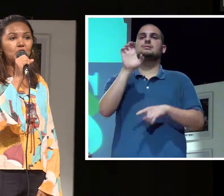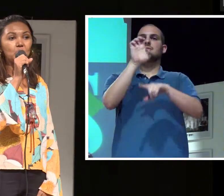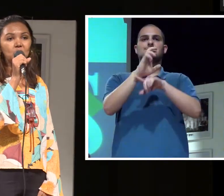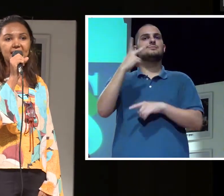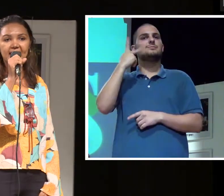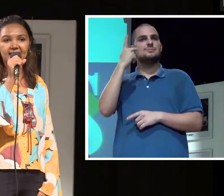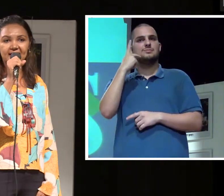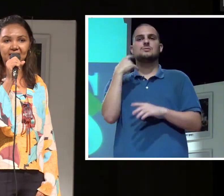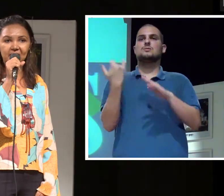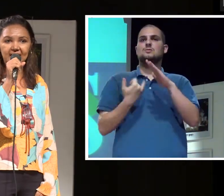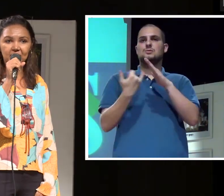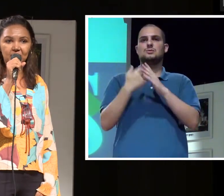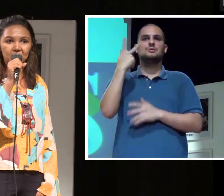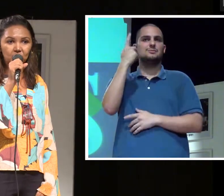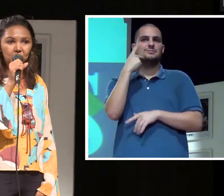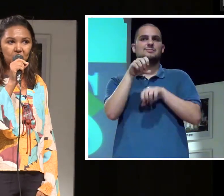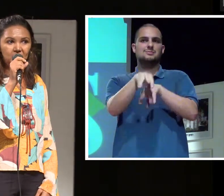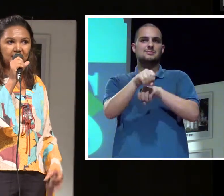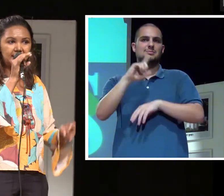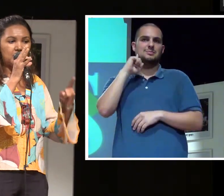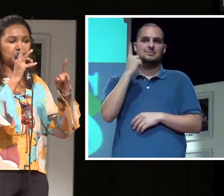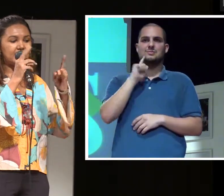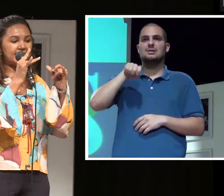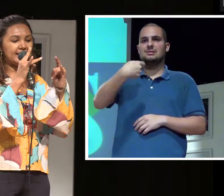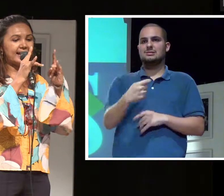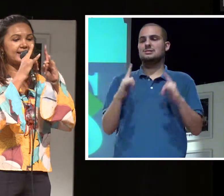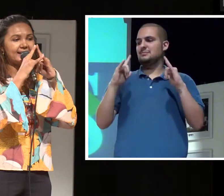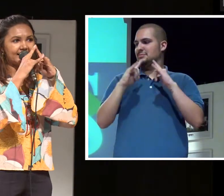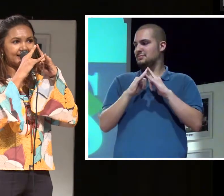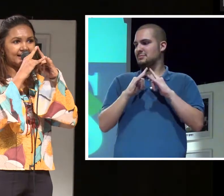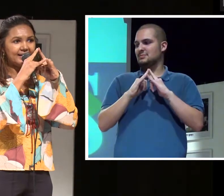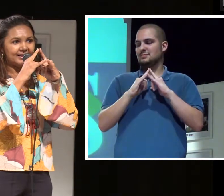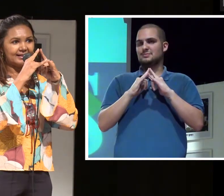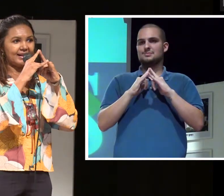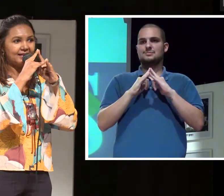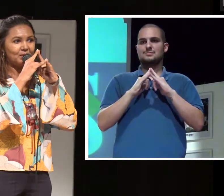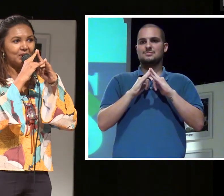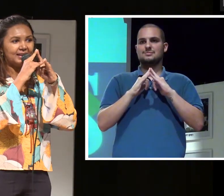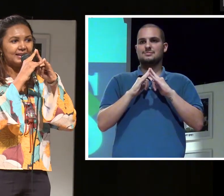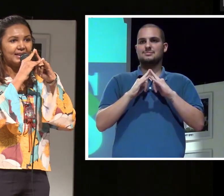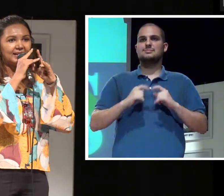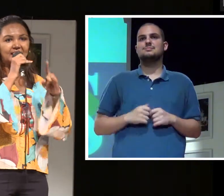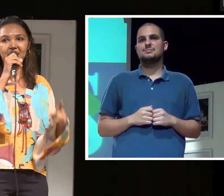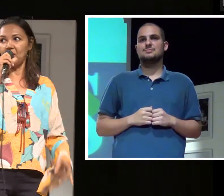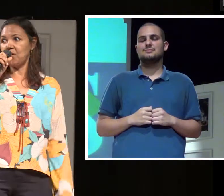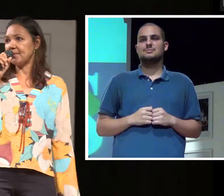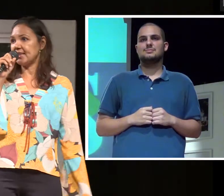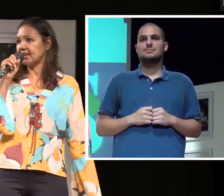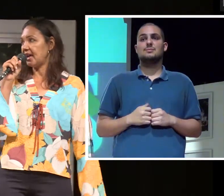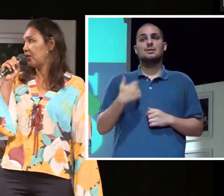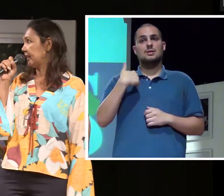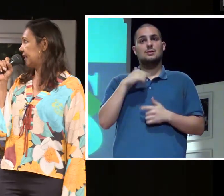o Instituto Cearense de Educação de Surdos. O sinal do ICES é esse aqui, certo? E eu